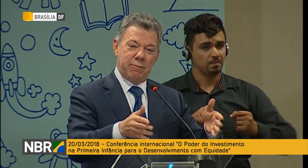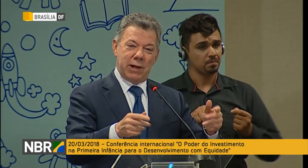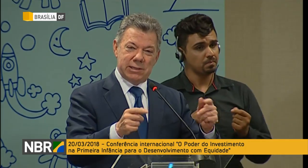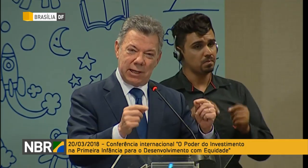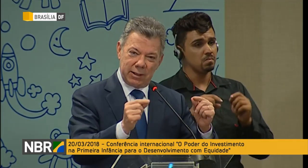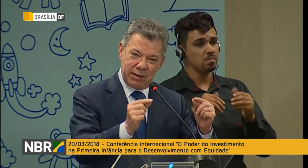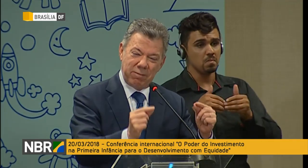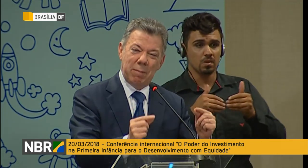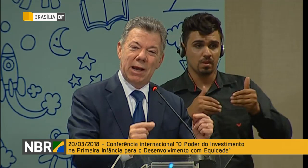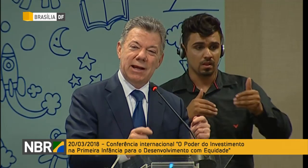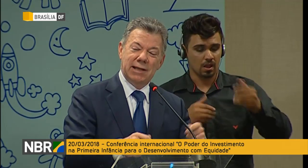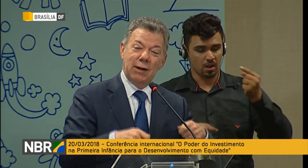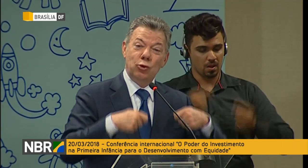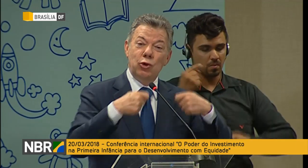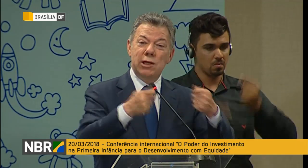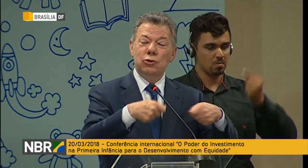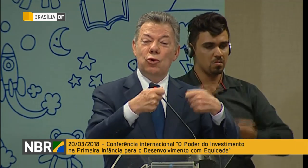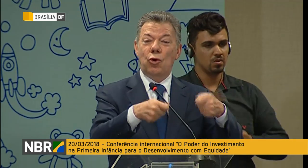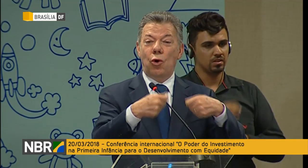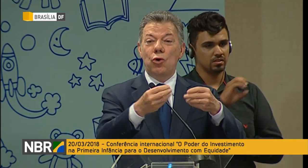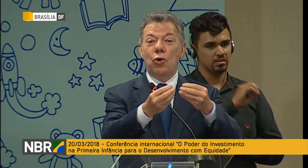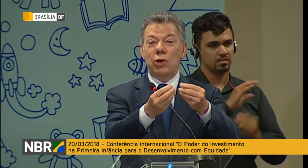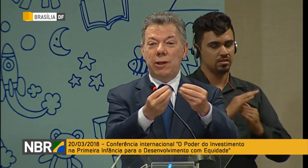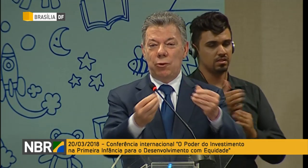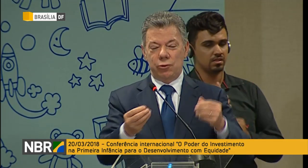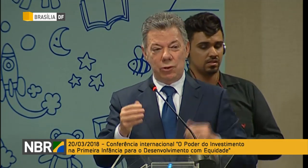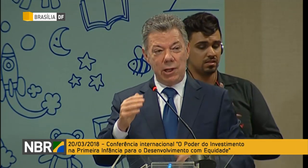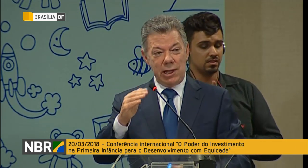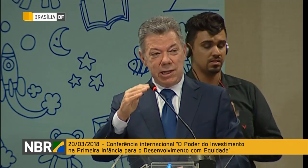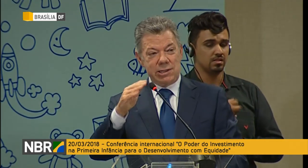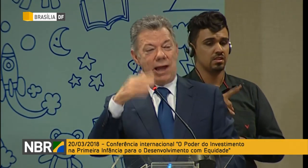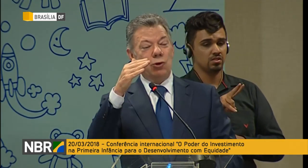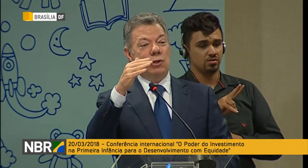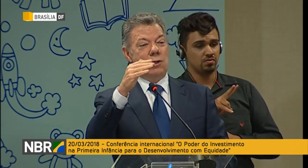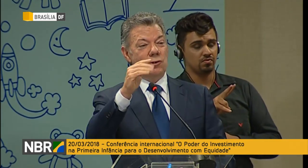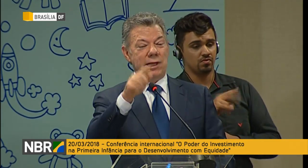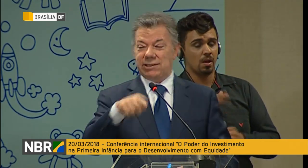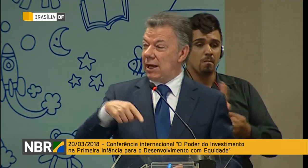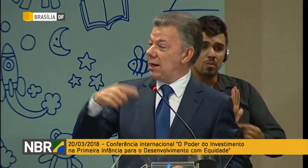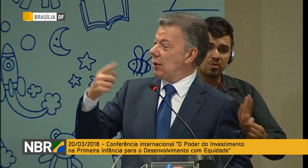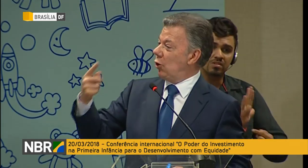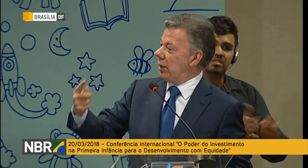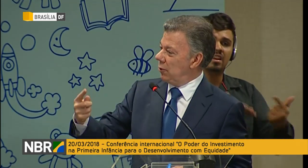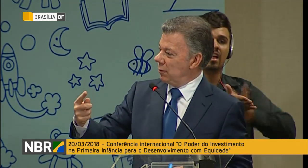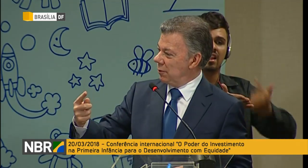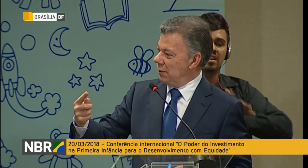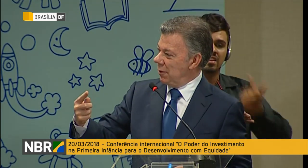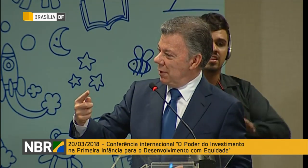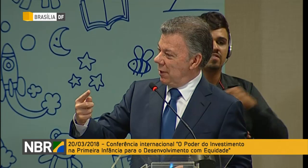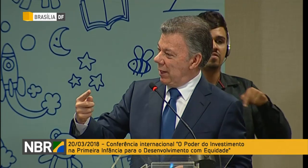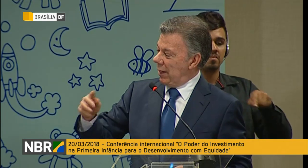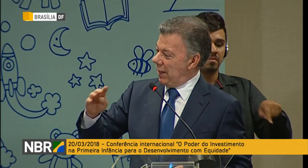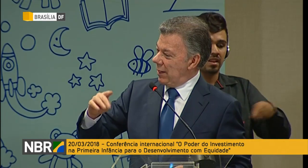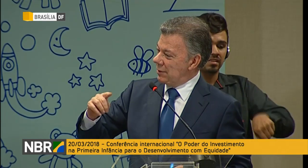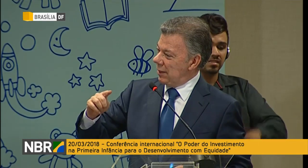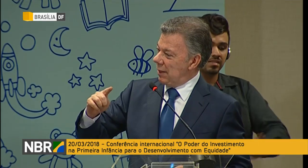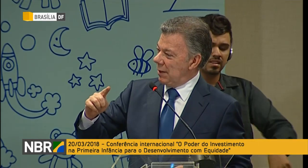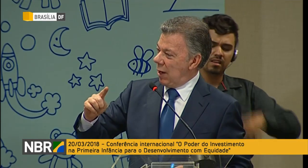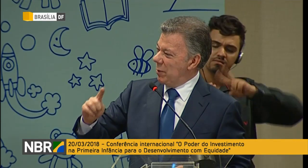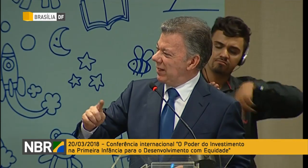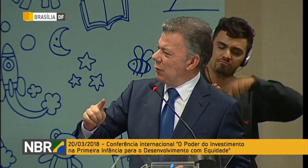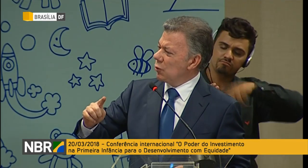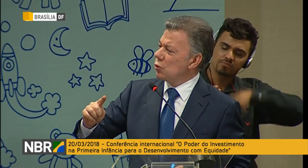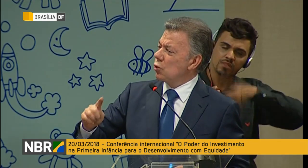A partir de política de primeira infância, de familiarizar as crianças com os livros. Já as crianças que saem do colégio